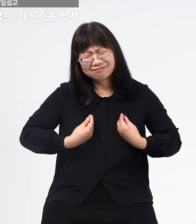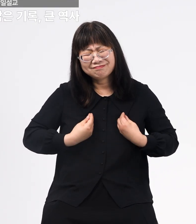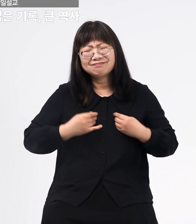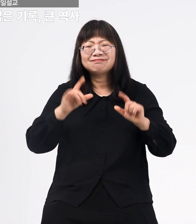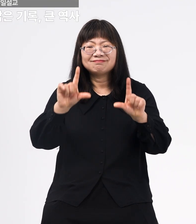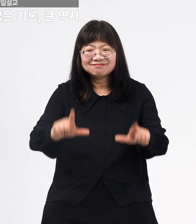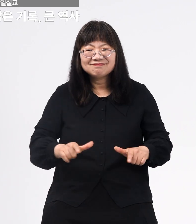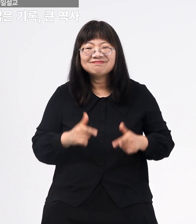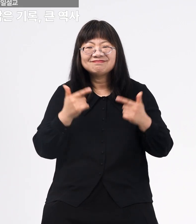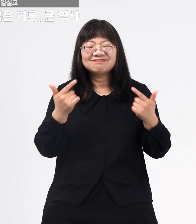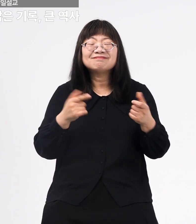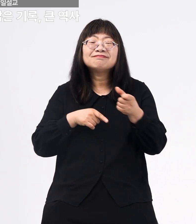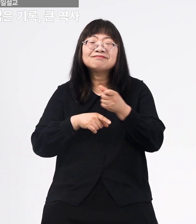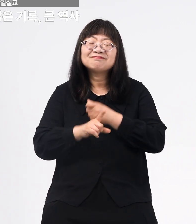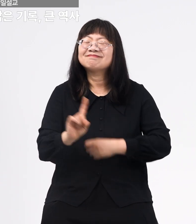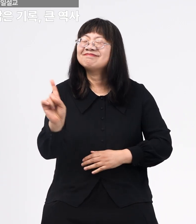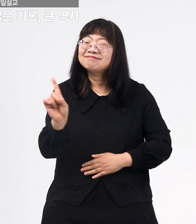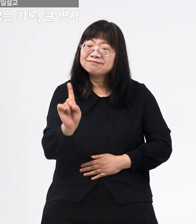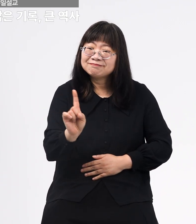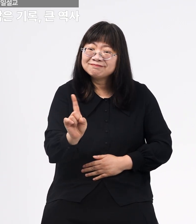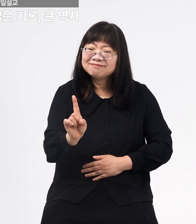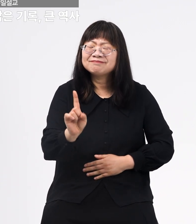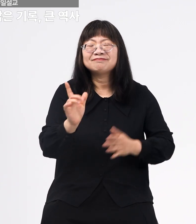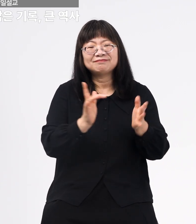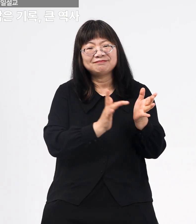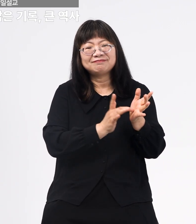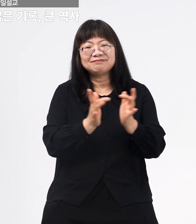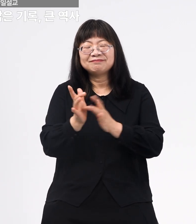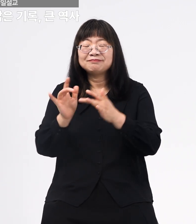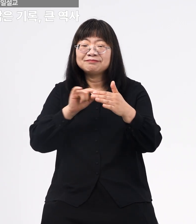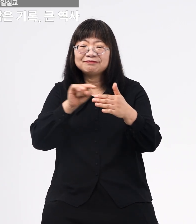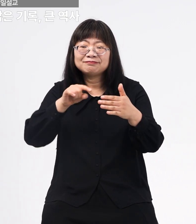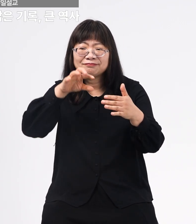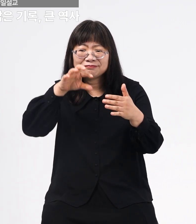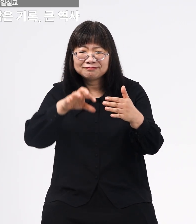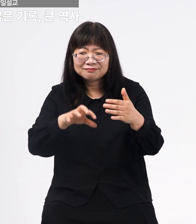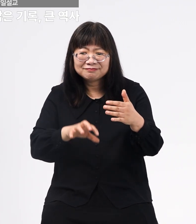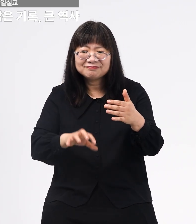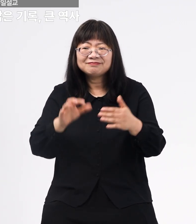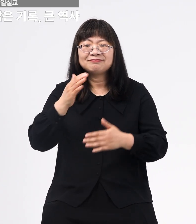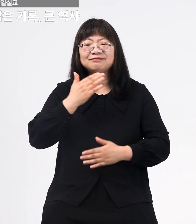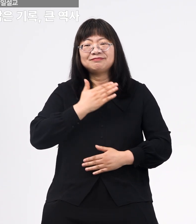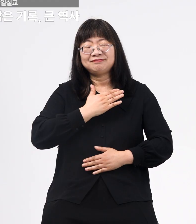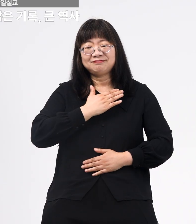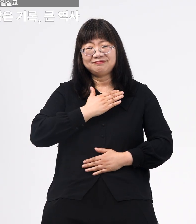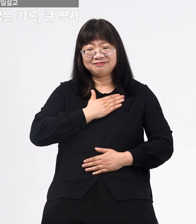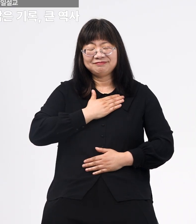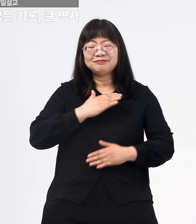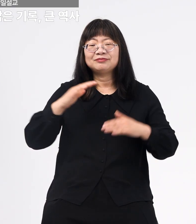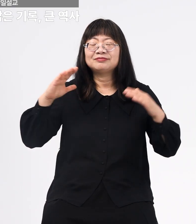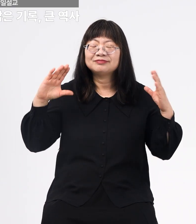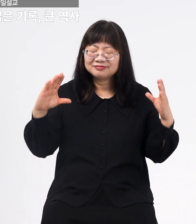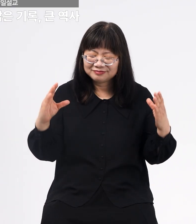낙심하지 않는 것은 예수 안에 난 완전합니다.